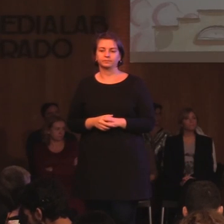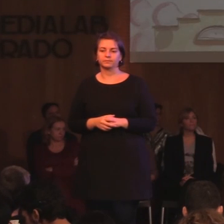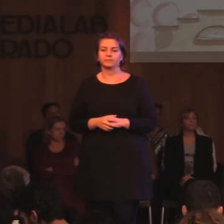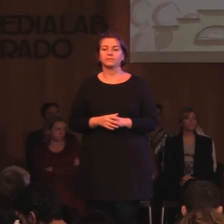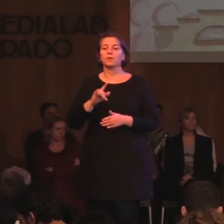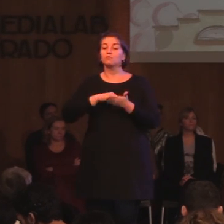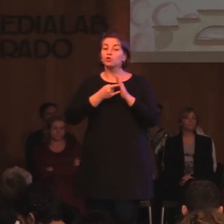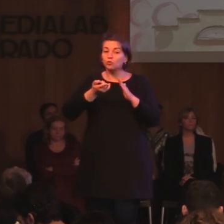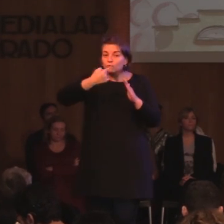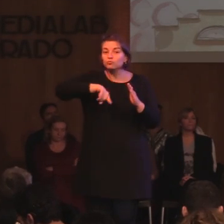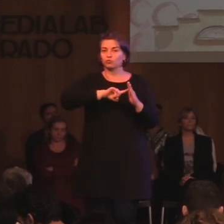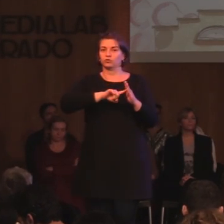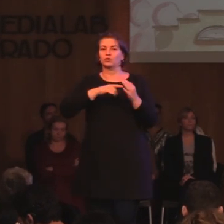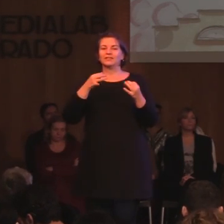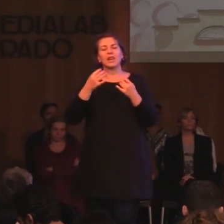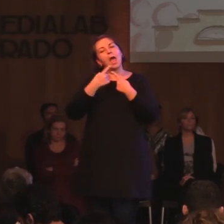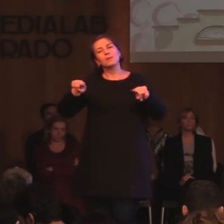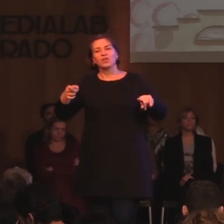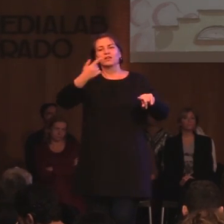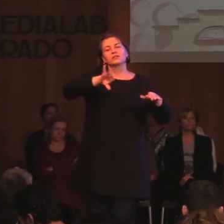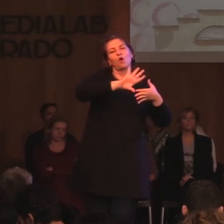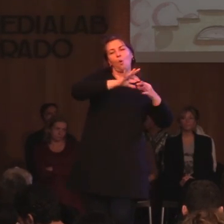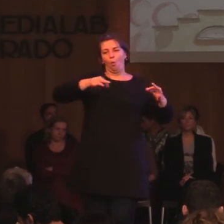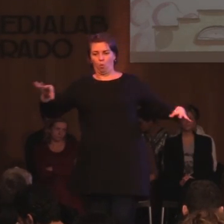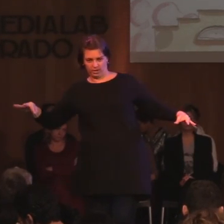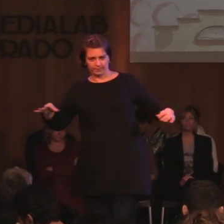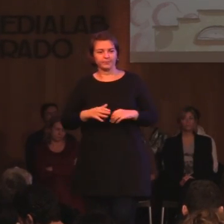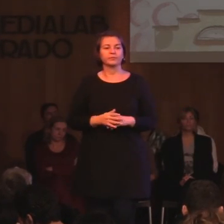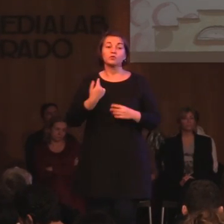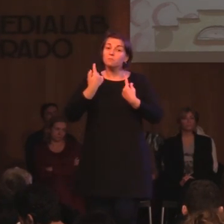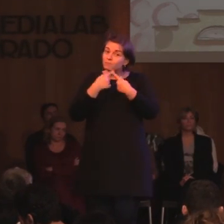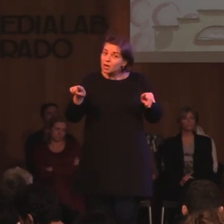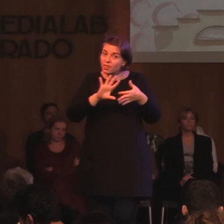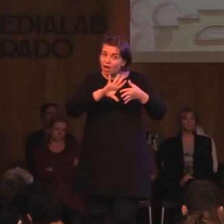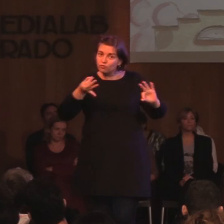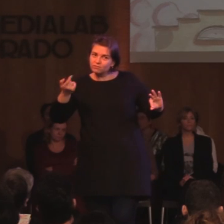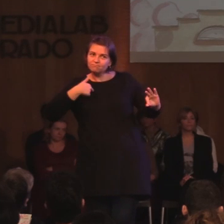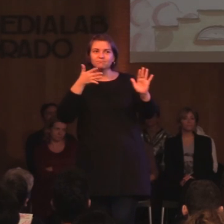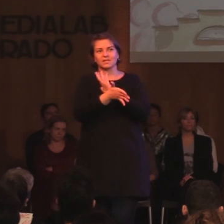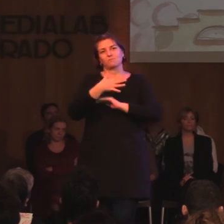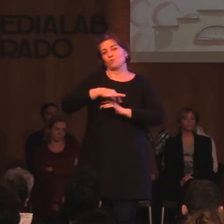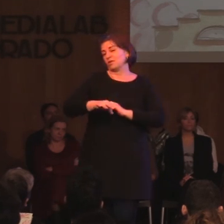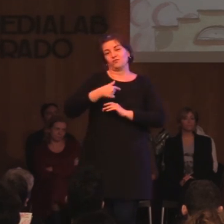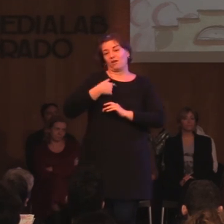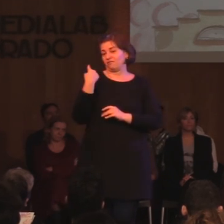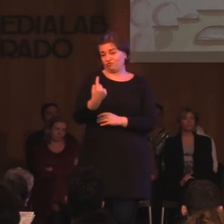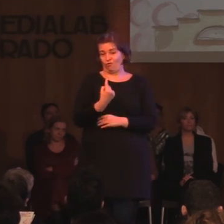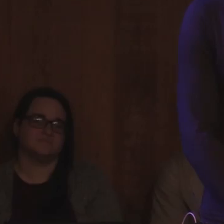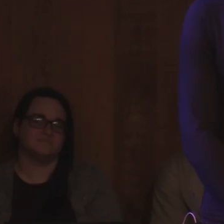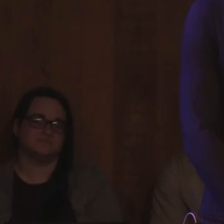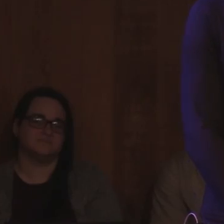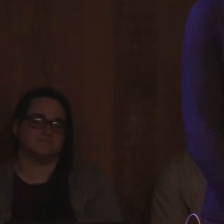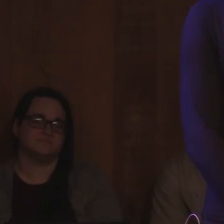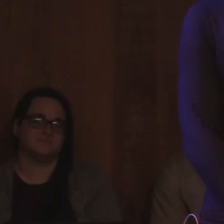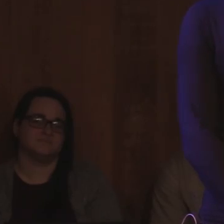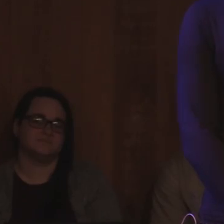nuestro proyecto es la melodía que nos une como tenía que explicar la melodía que nos une no podía venir aquí solo tenía que traer una de